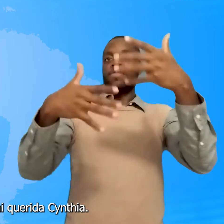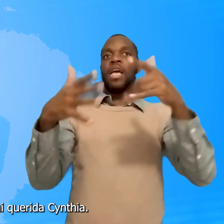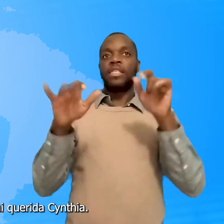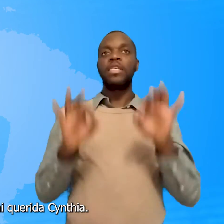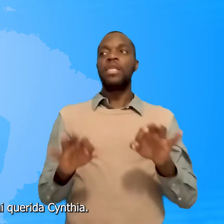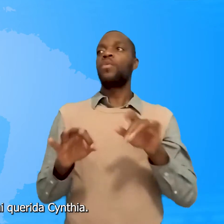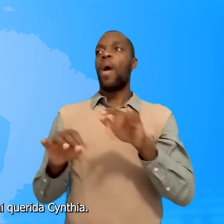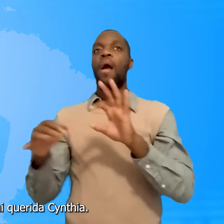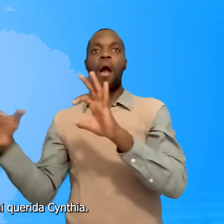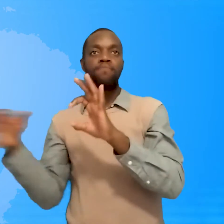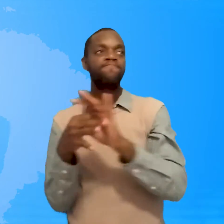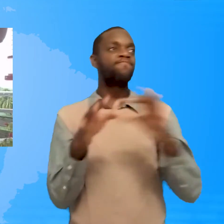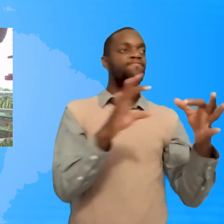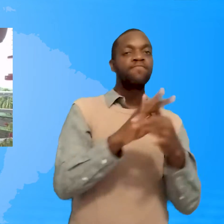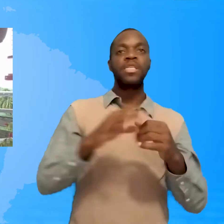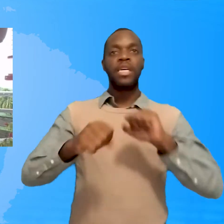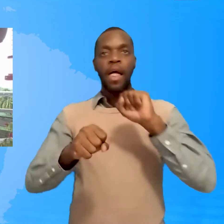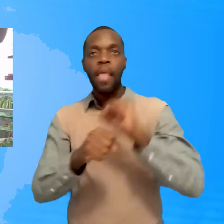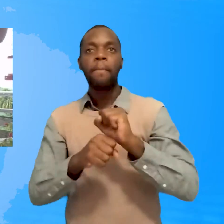mi querida Cintia.